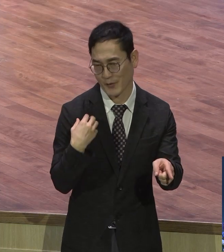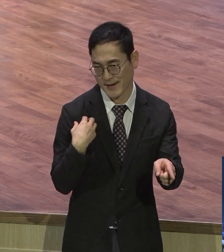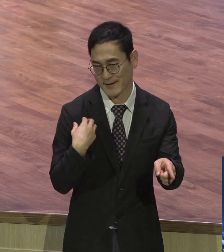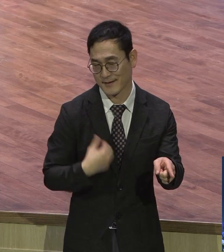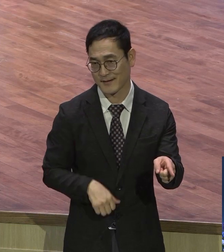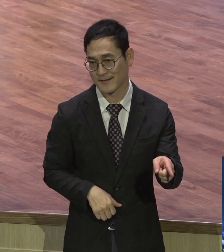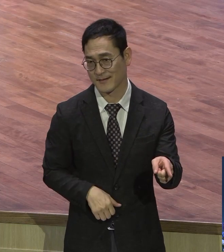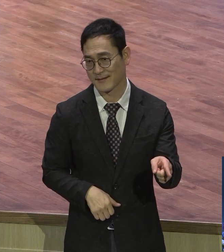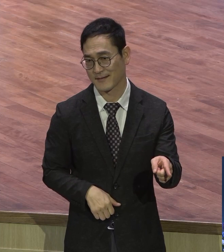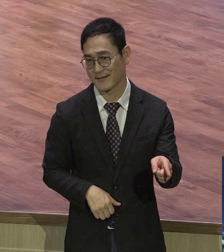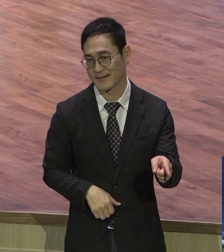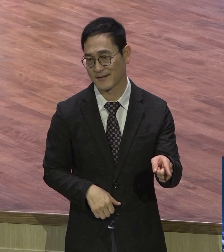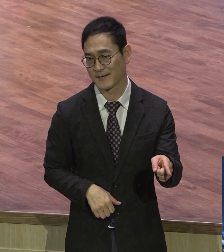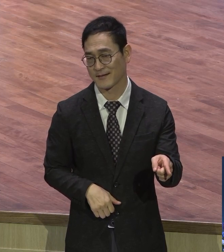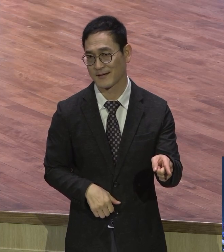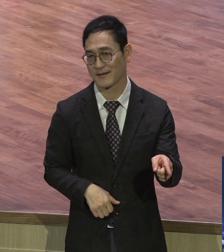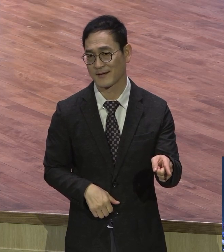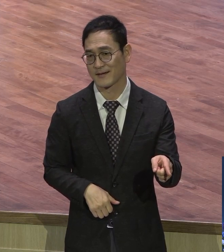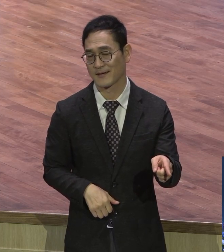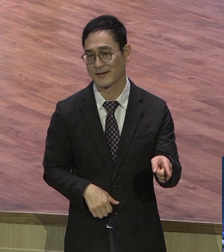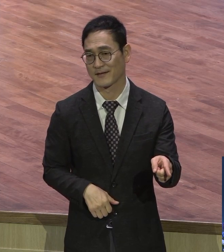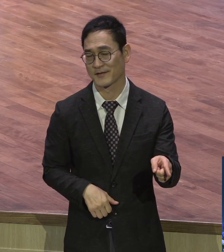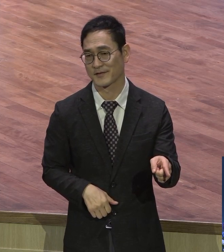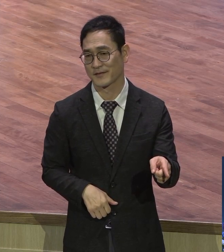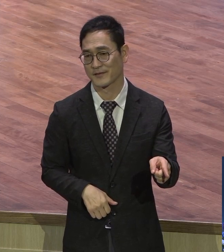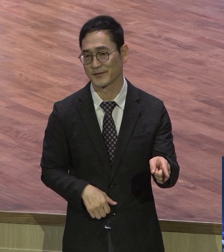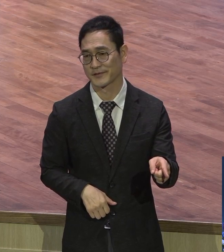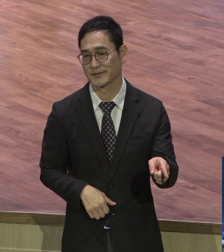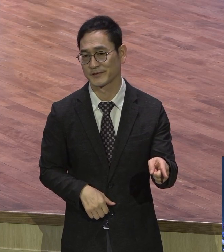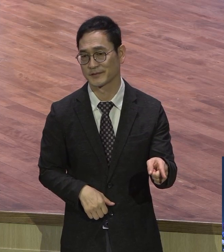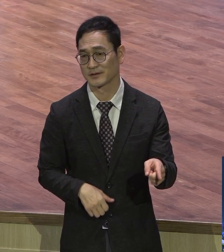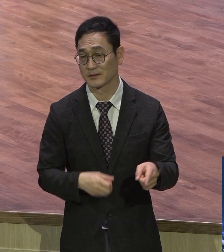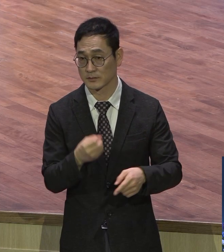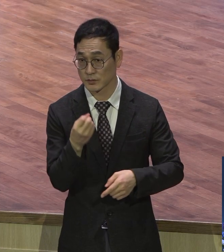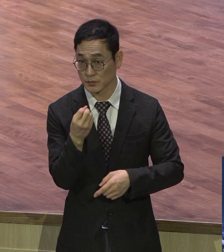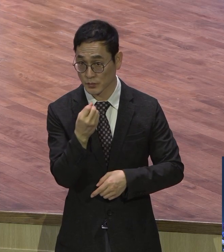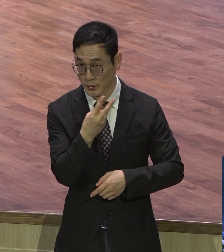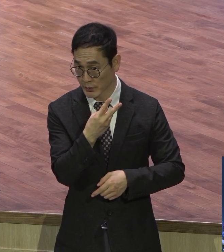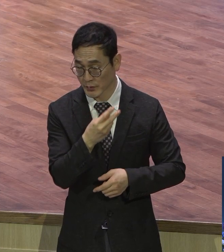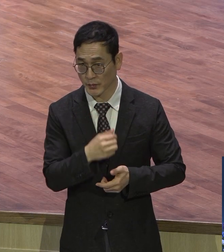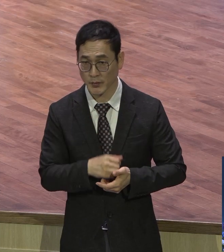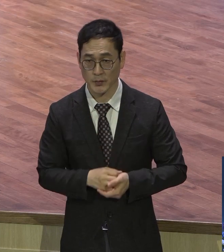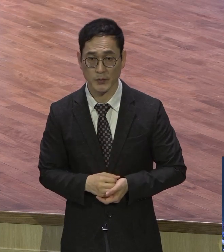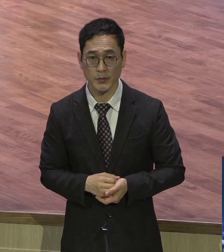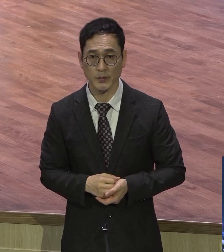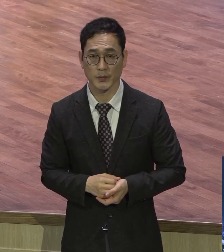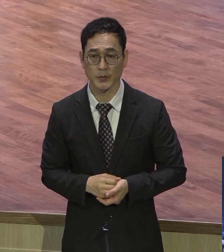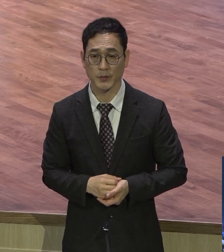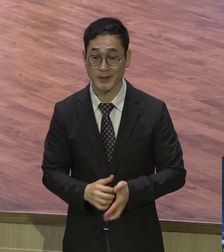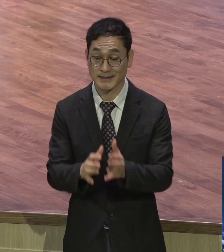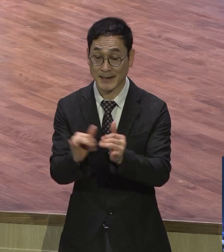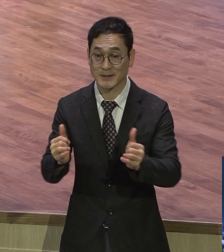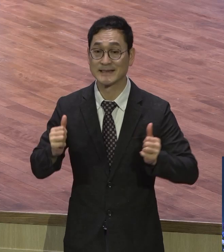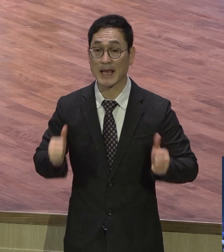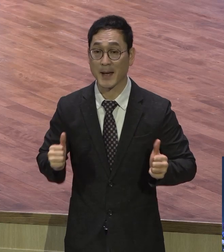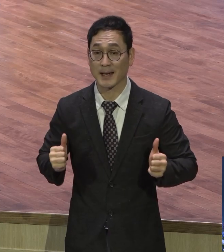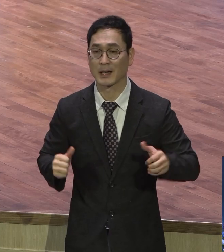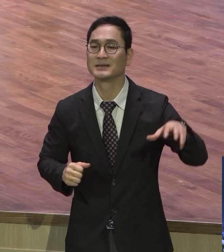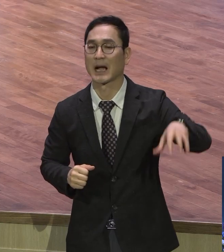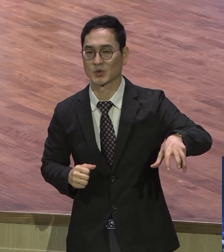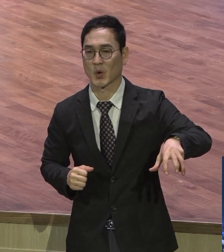학교가 없으니까 학교 같은 역할도 했고 심지어 이 백성들을 재판하는